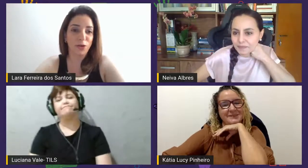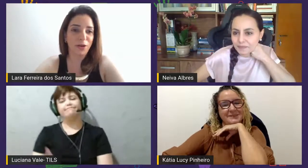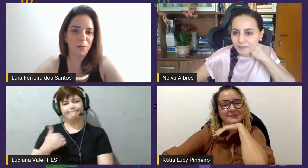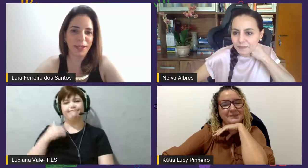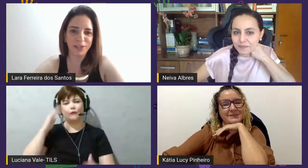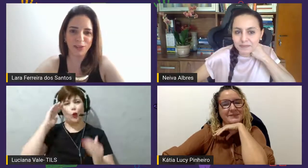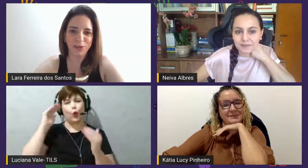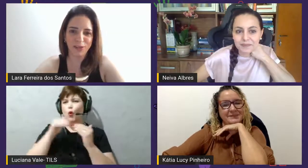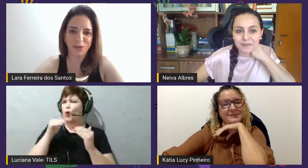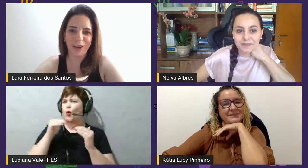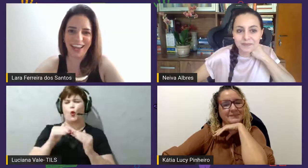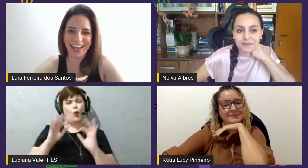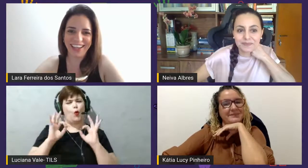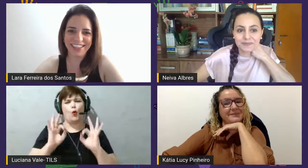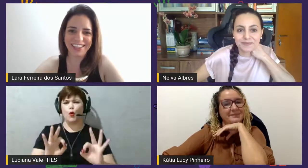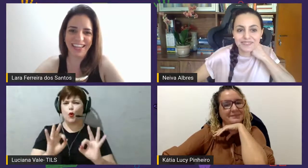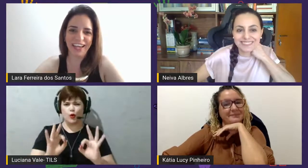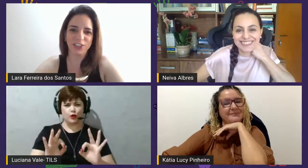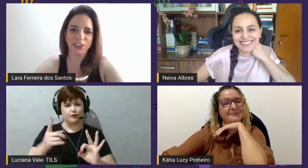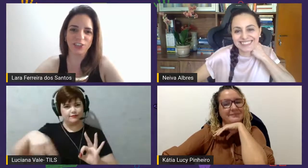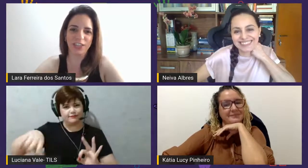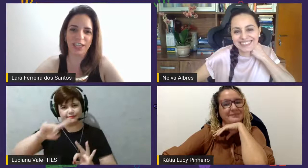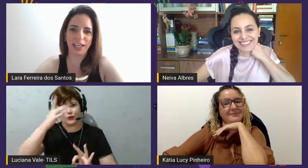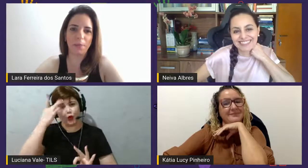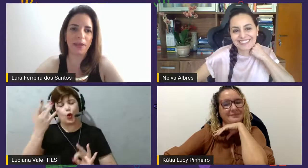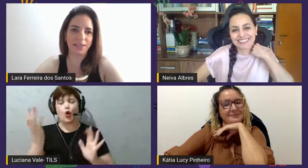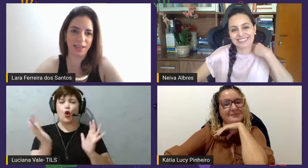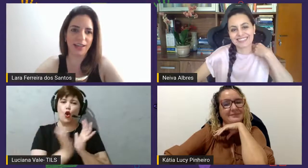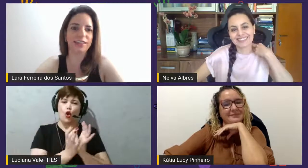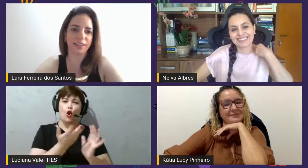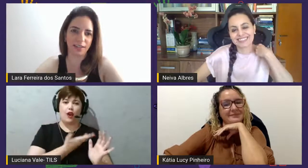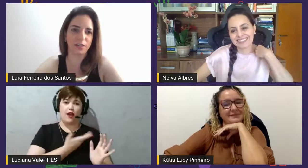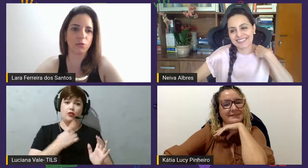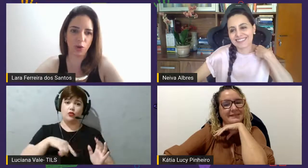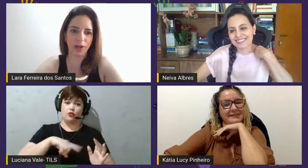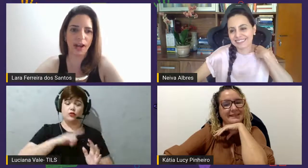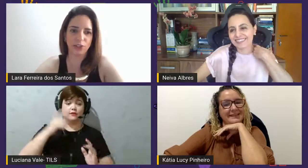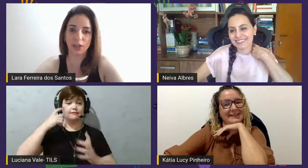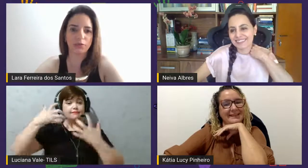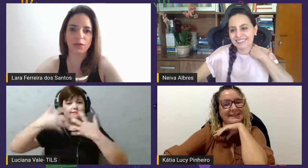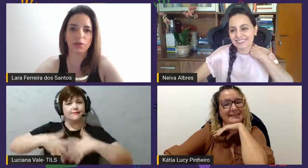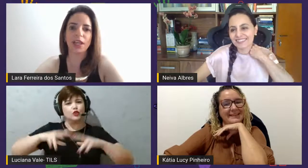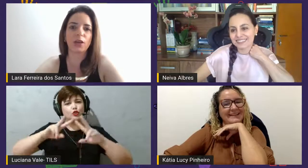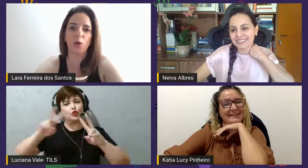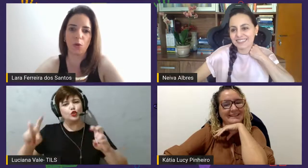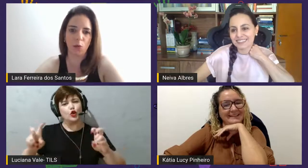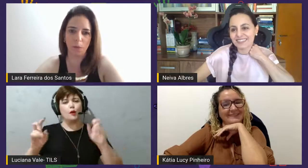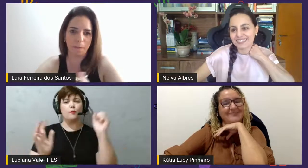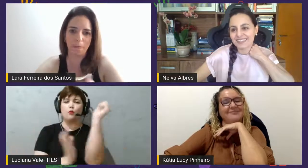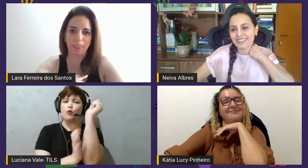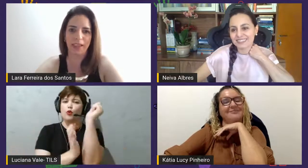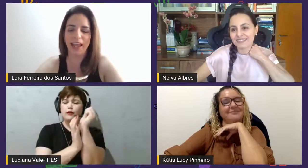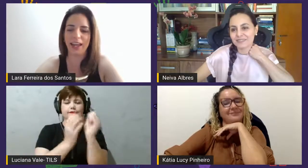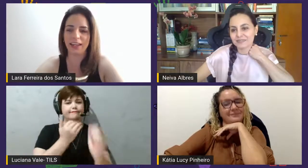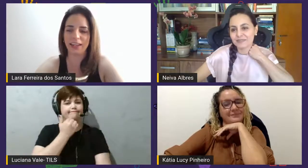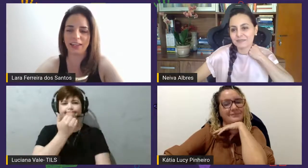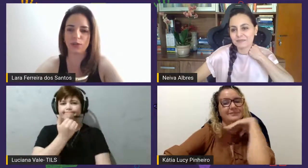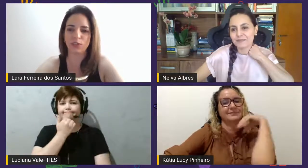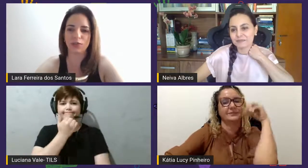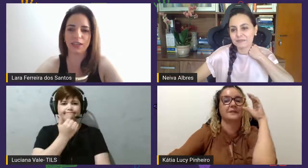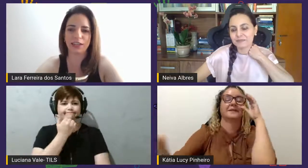Concordo totalmente com as colegas, né? A gente tem que pensar nessa questão burocrática, não tem como,